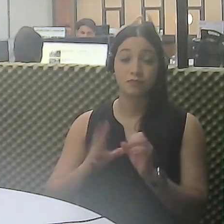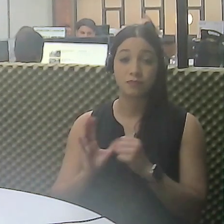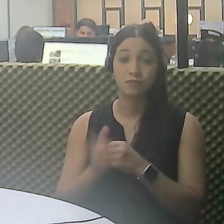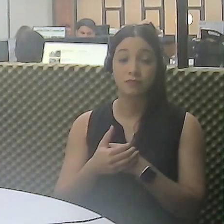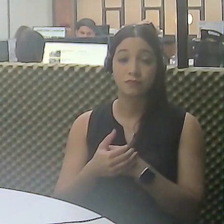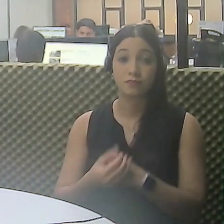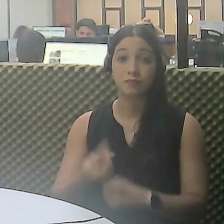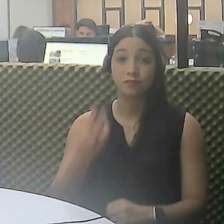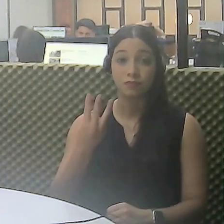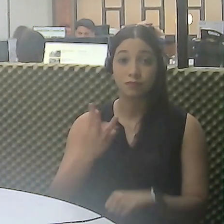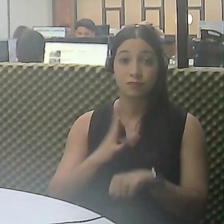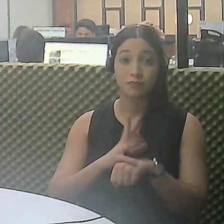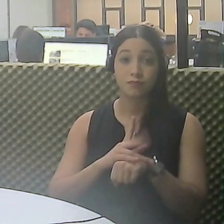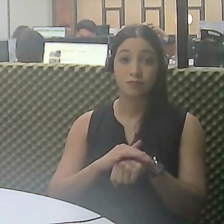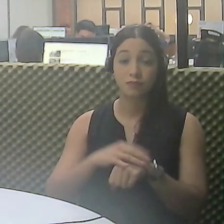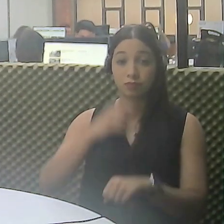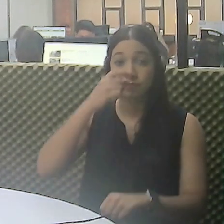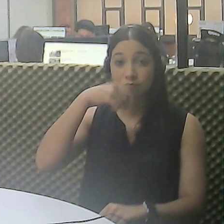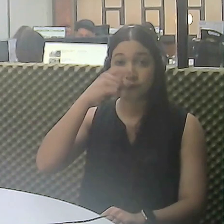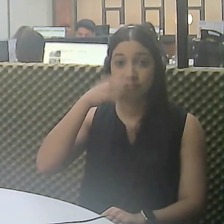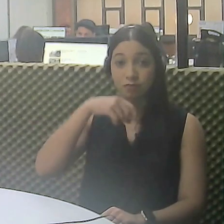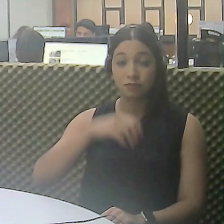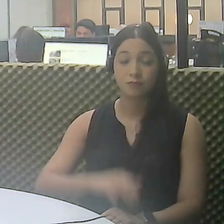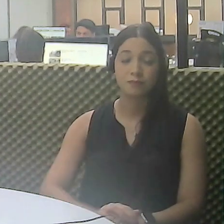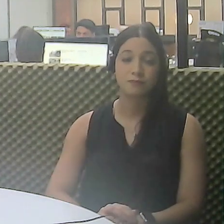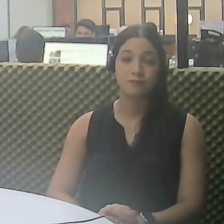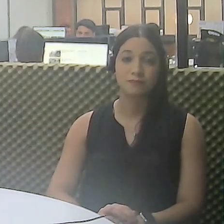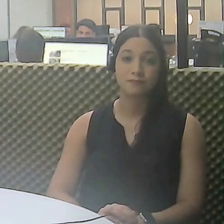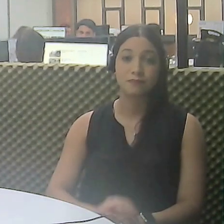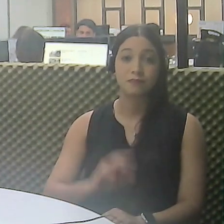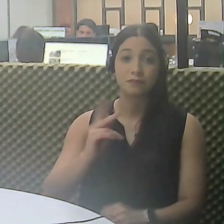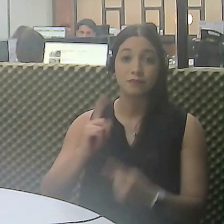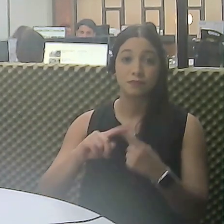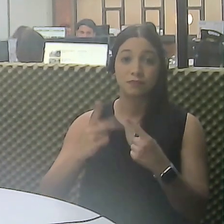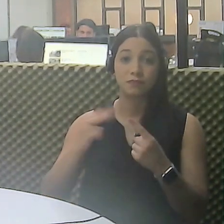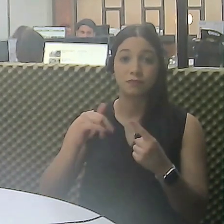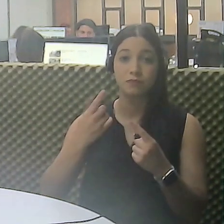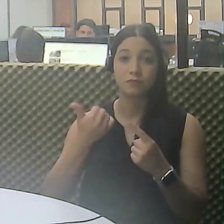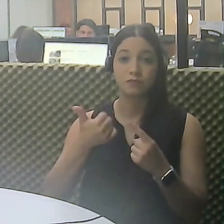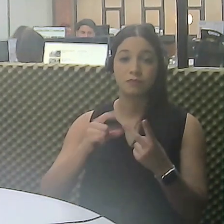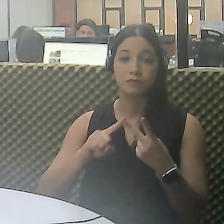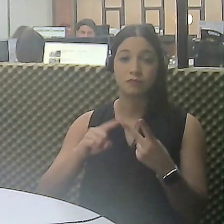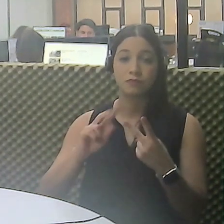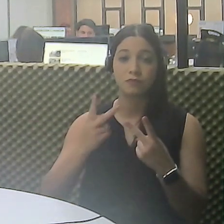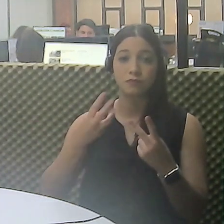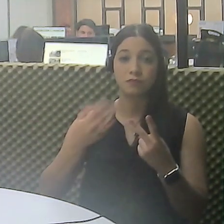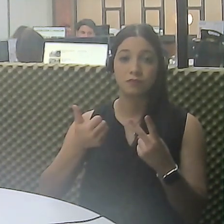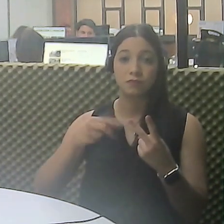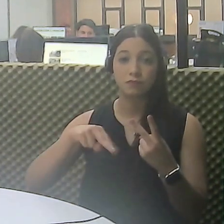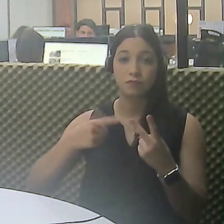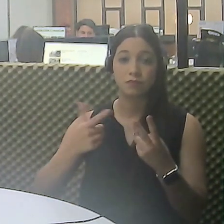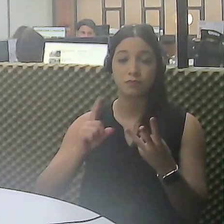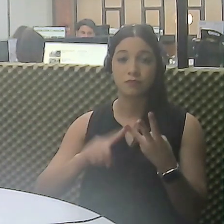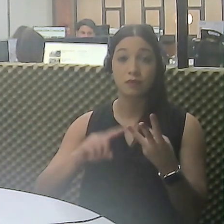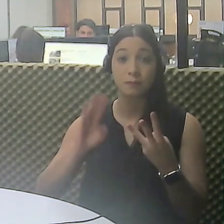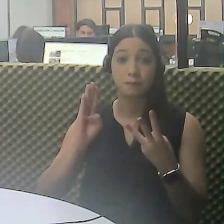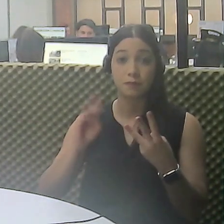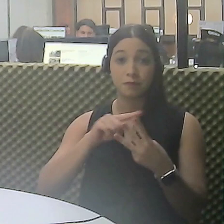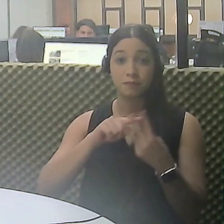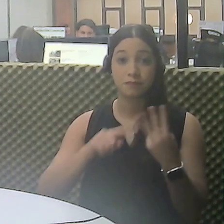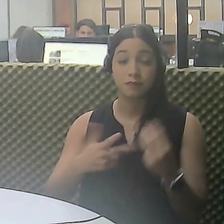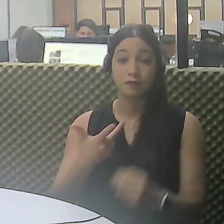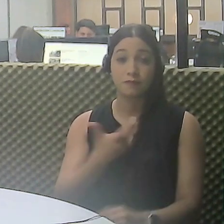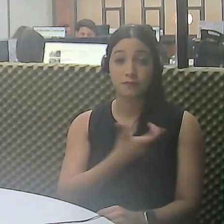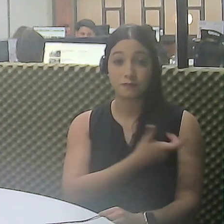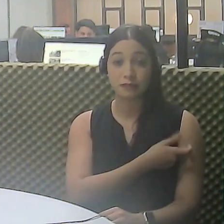protege contra três tipos de influenza, a H1N1, a H3N2 e a B. Para se vacinar,